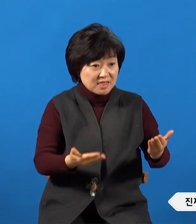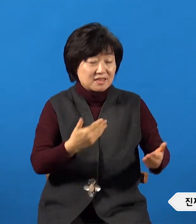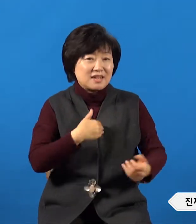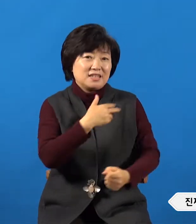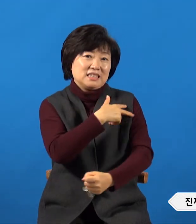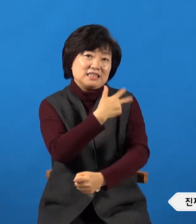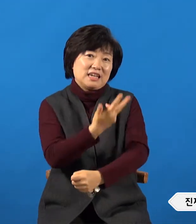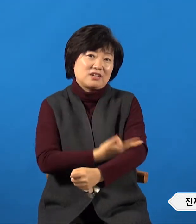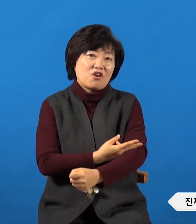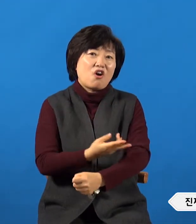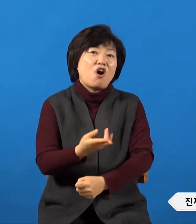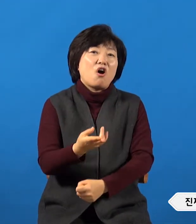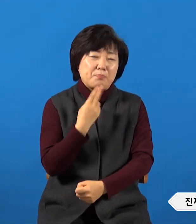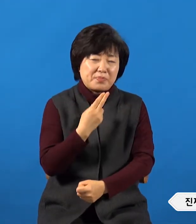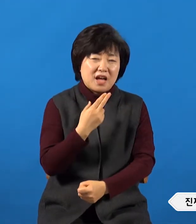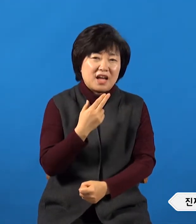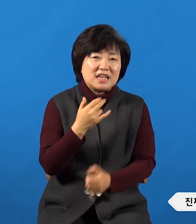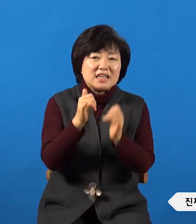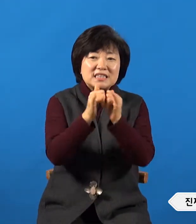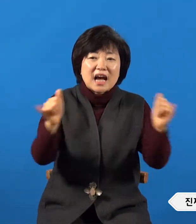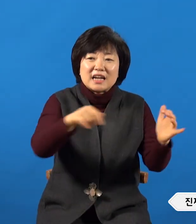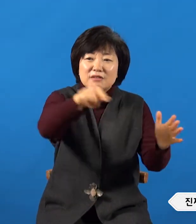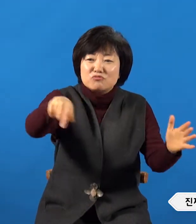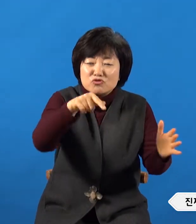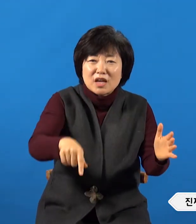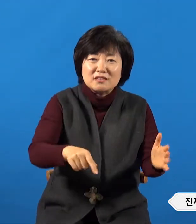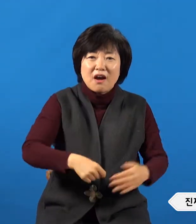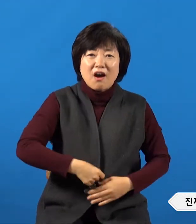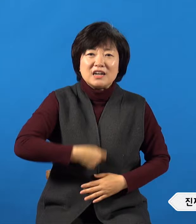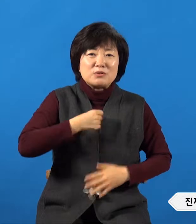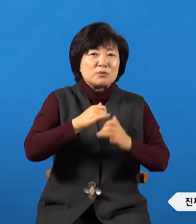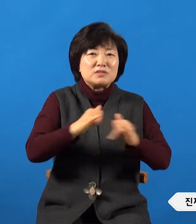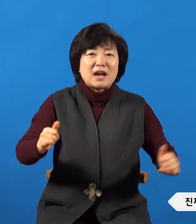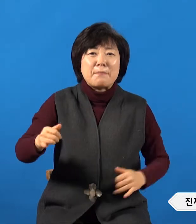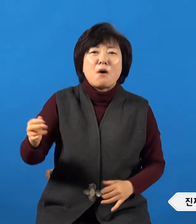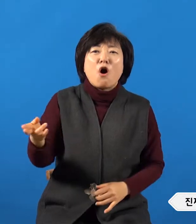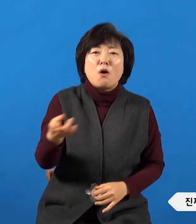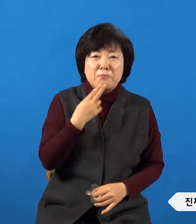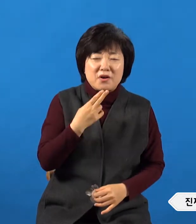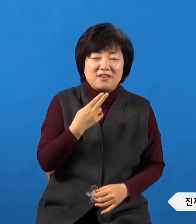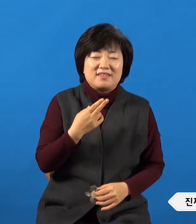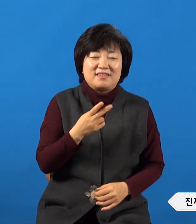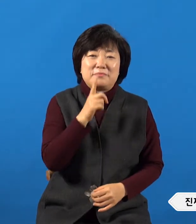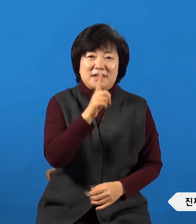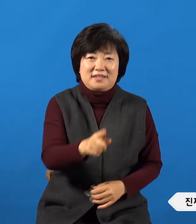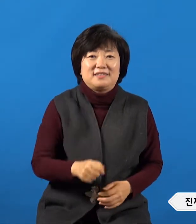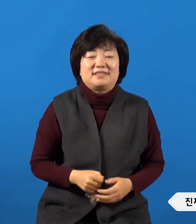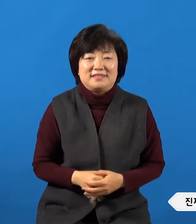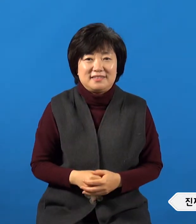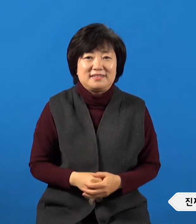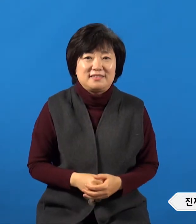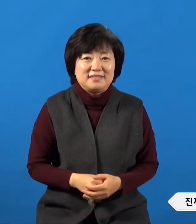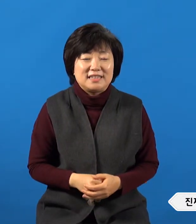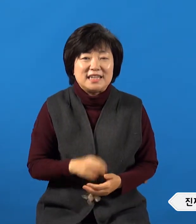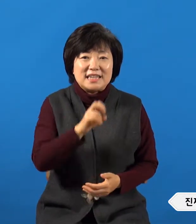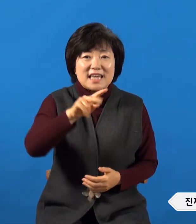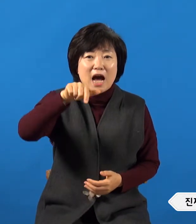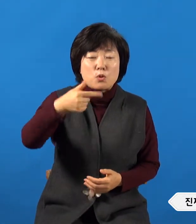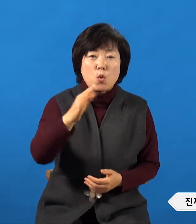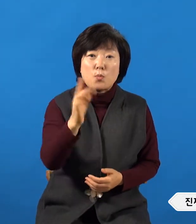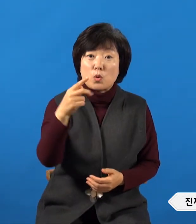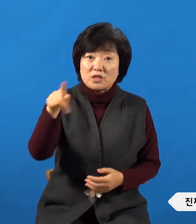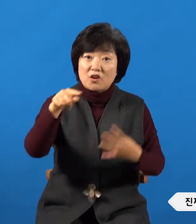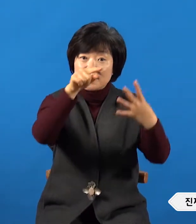있는 사람은 아무도 존재하지 않는다라고 우리에게 말씀하고 있습니다. 그래서